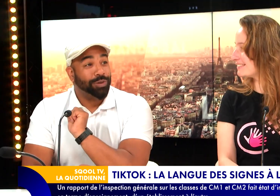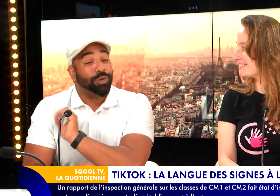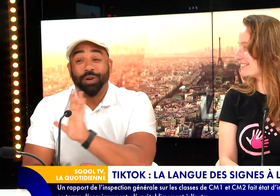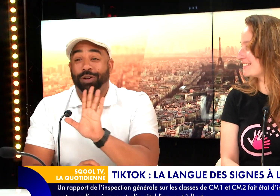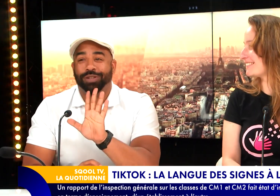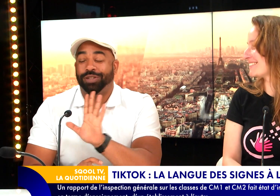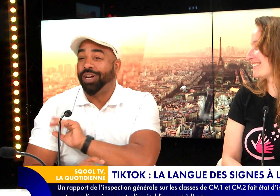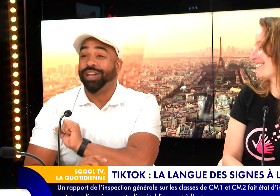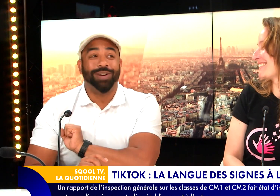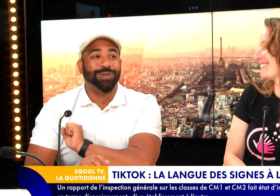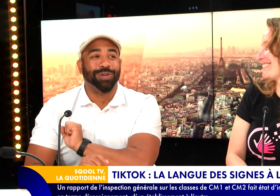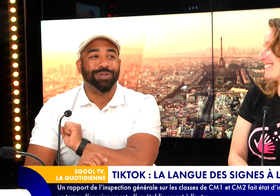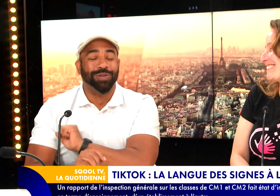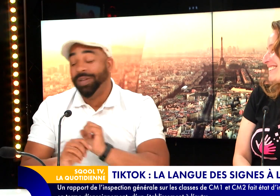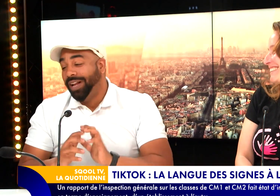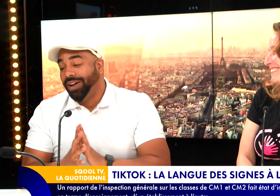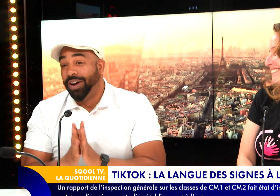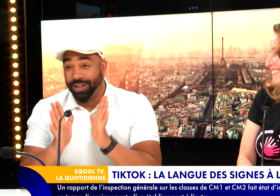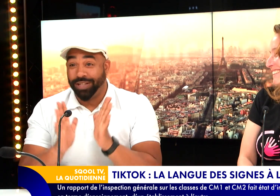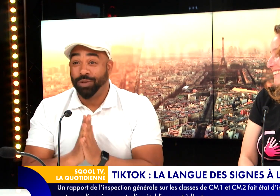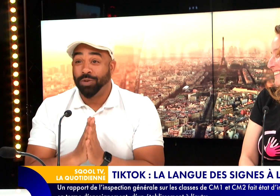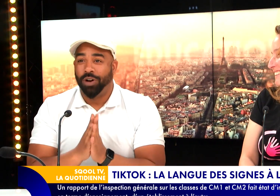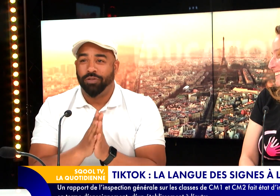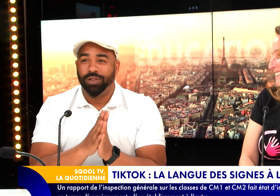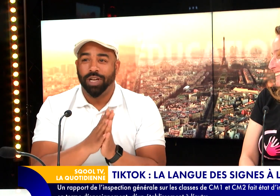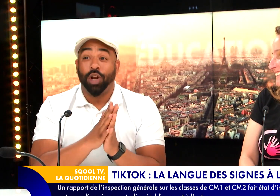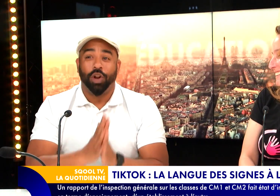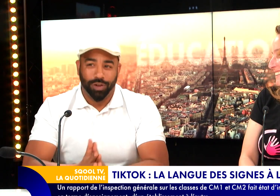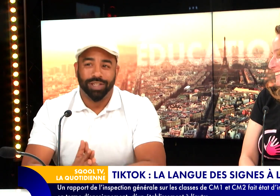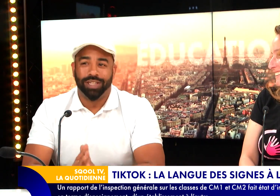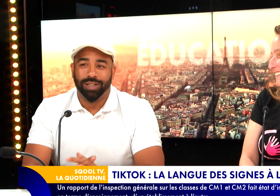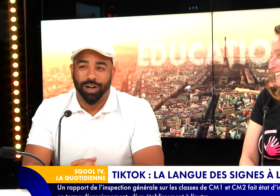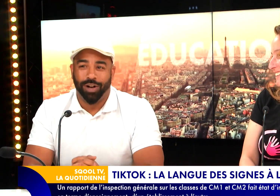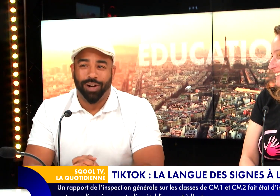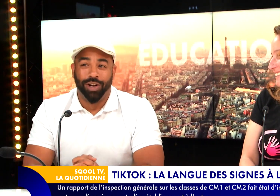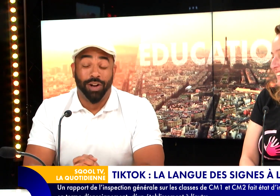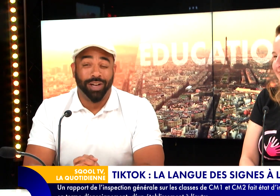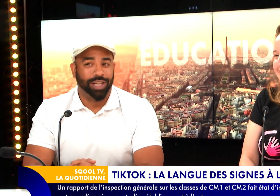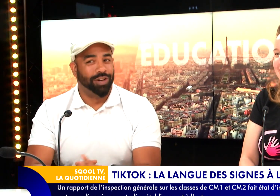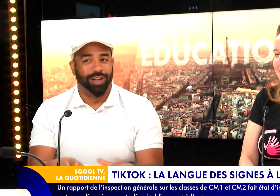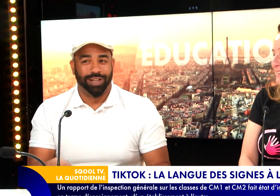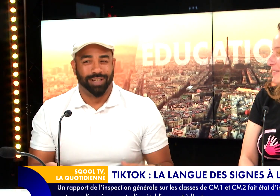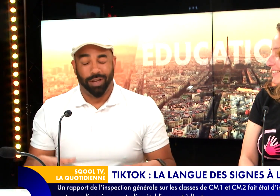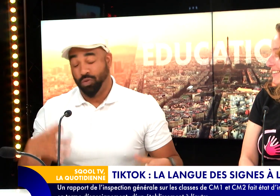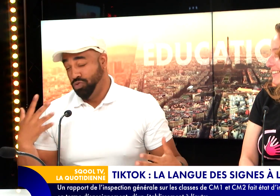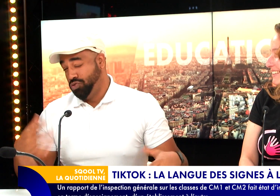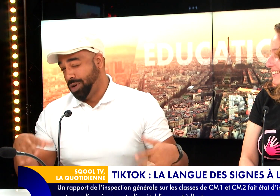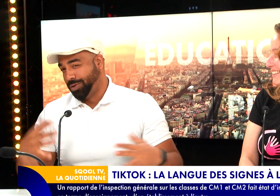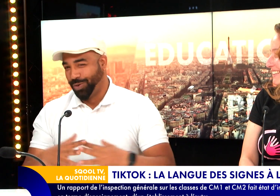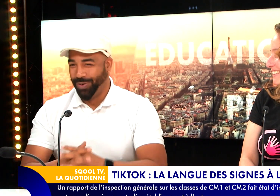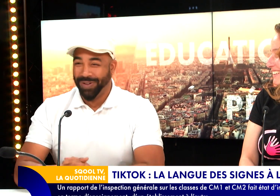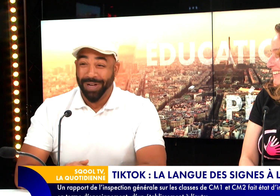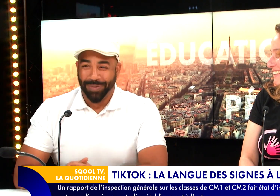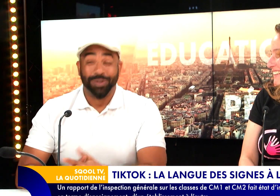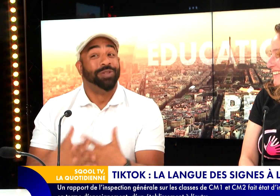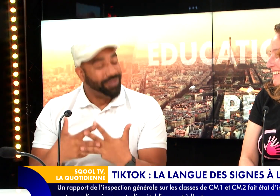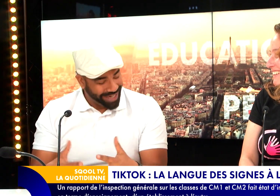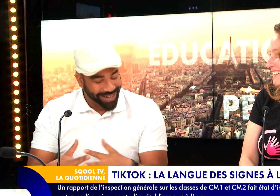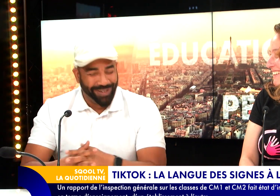un truc? Mais bien sûr. Alors c'est juste, alors faut dire langue des signes. Langage. Alors ça c'est attention, parce que c'est une vraie